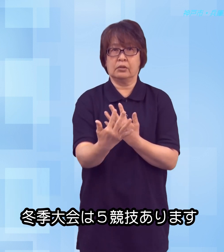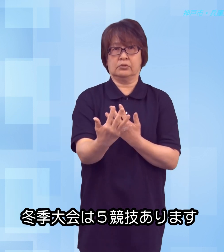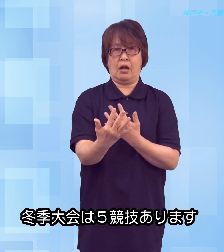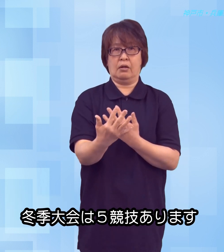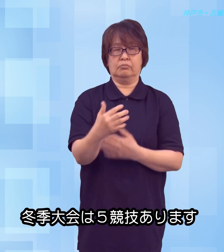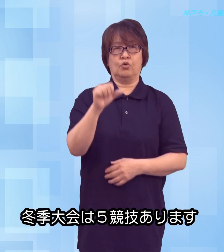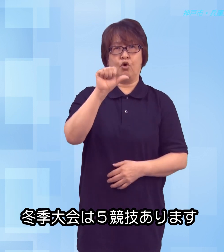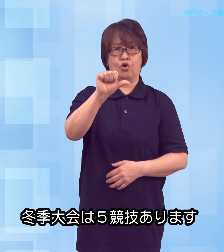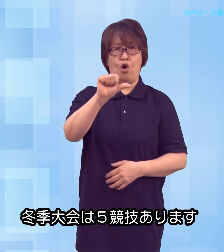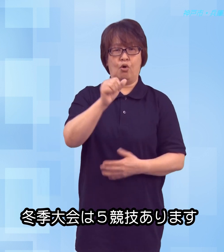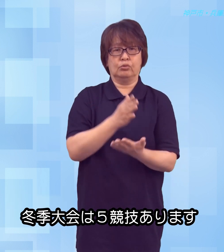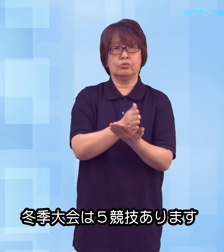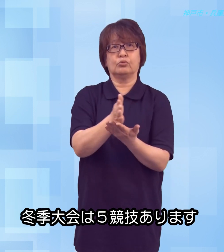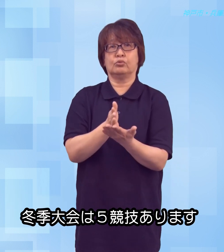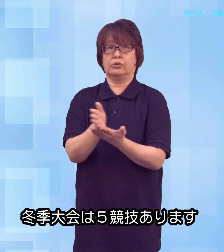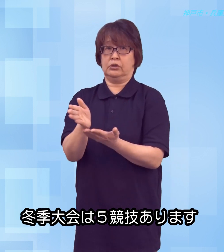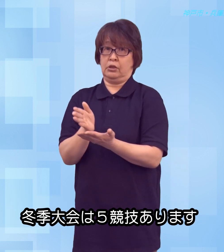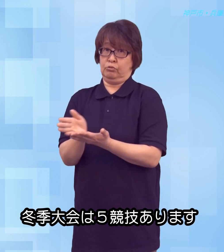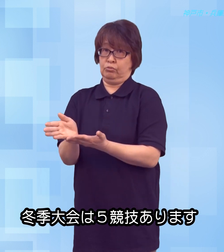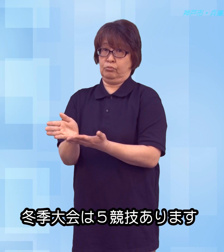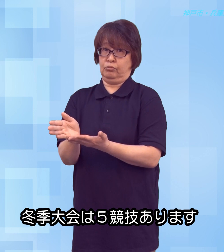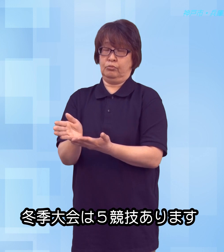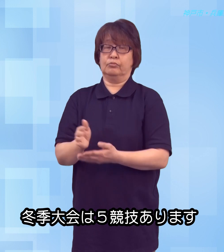冬季大会はご興味あります